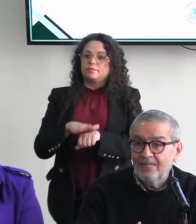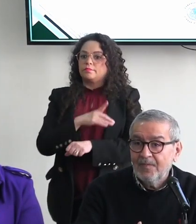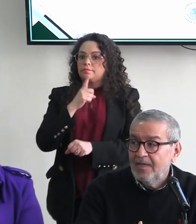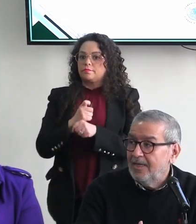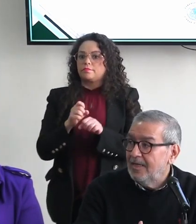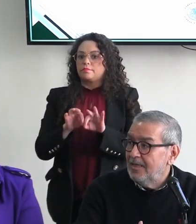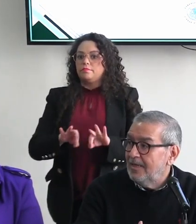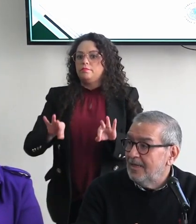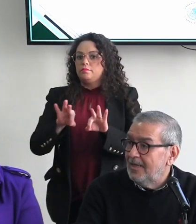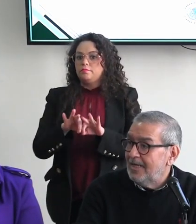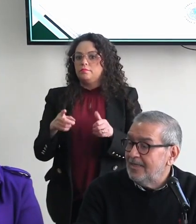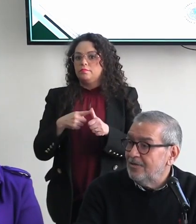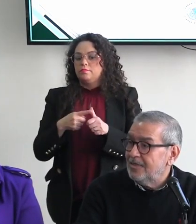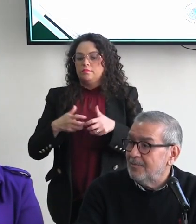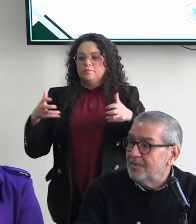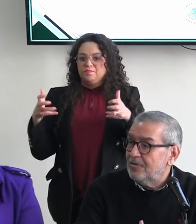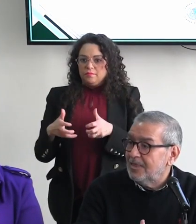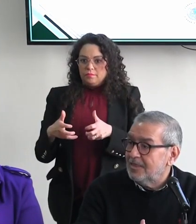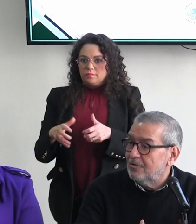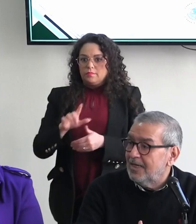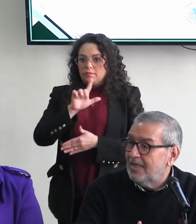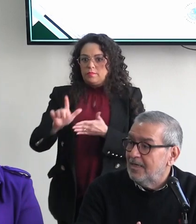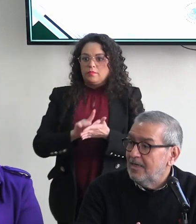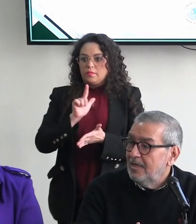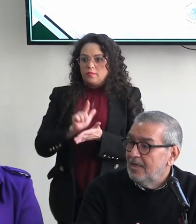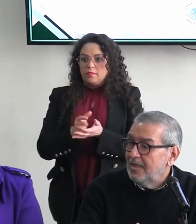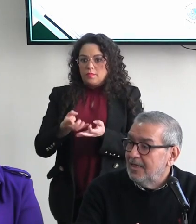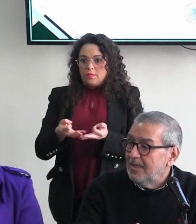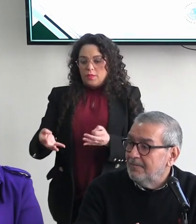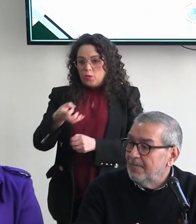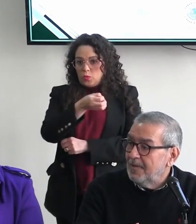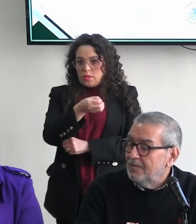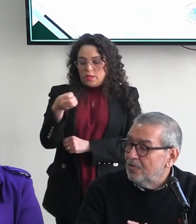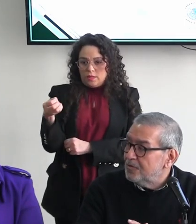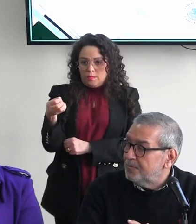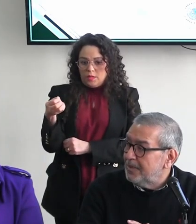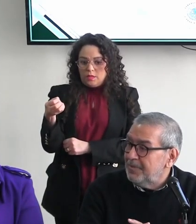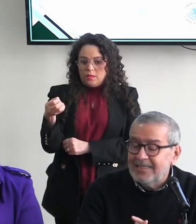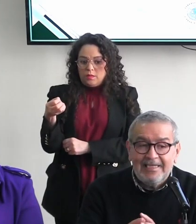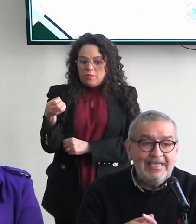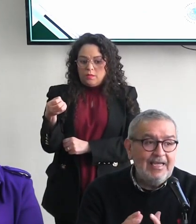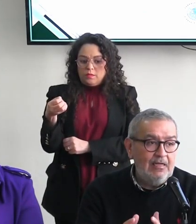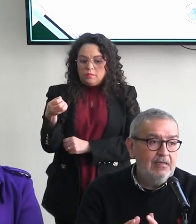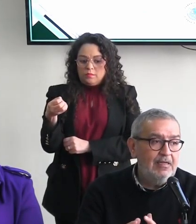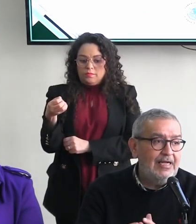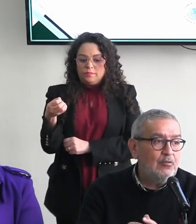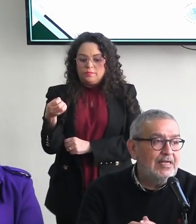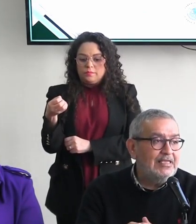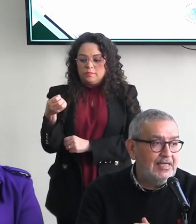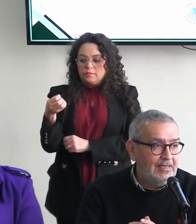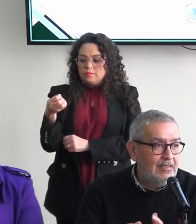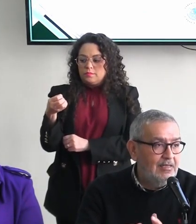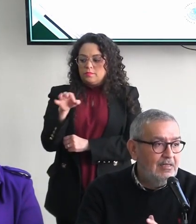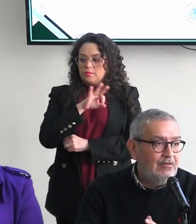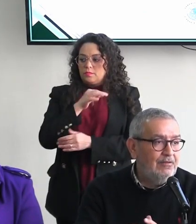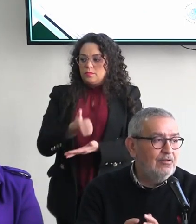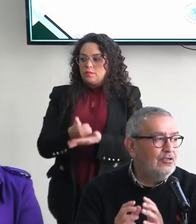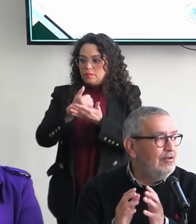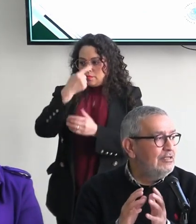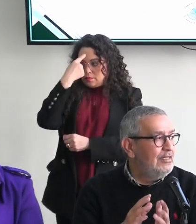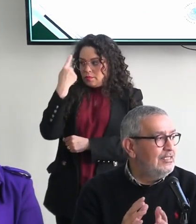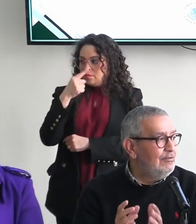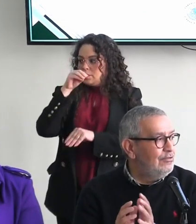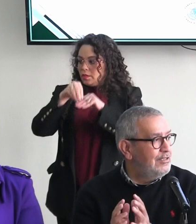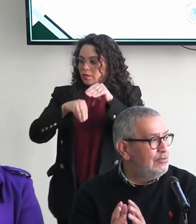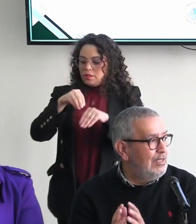prioritarias. La Ley de Ordenamiento Territorial nos permitiría actualizar, no